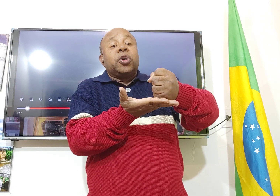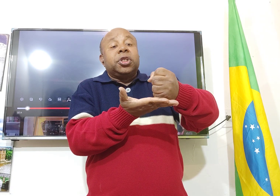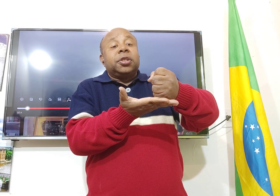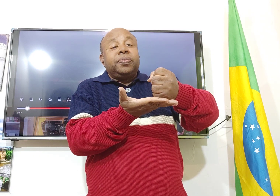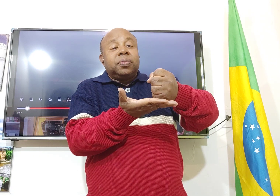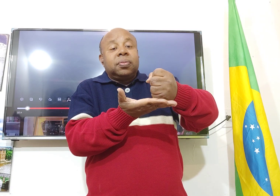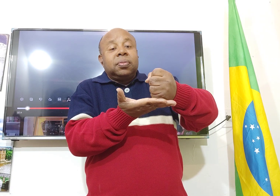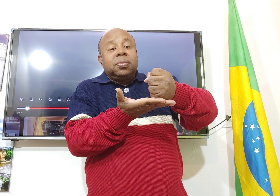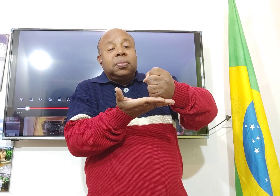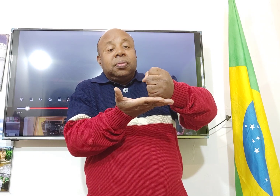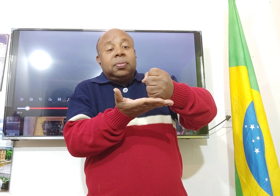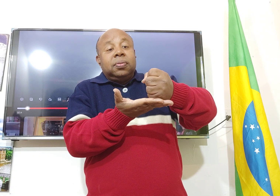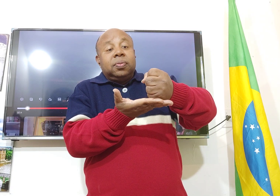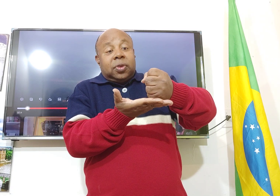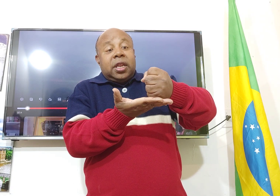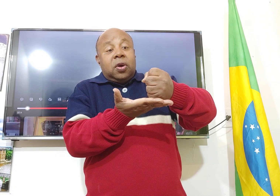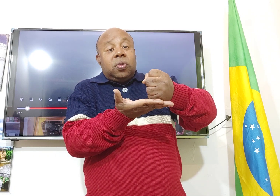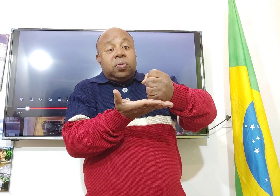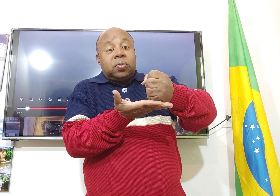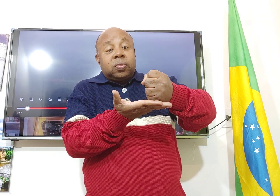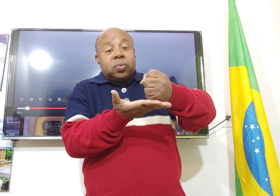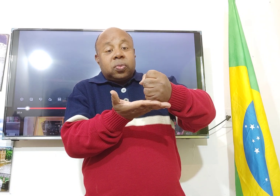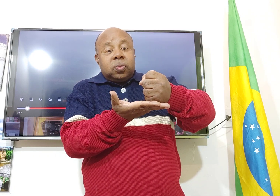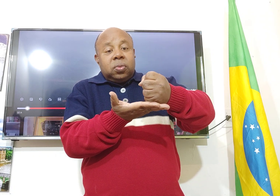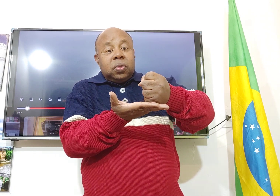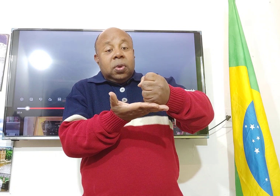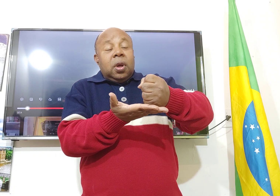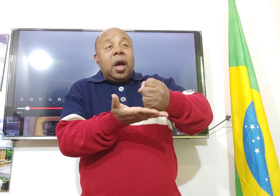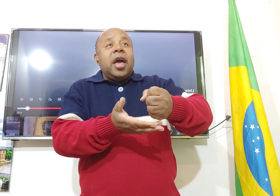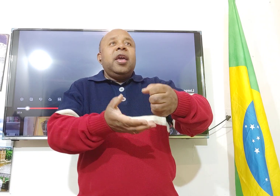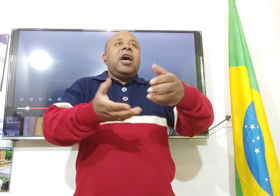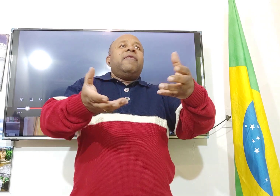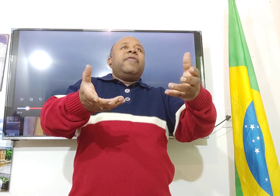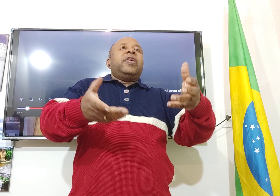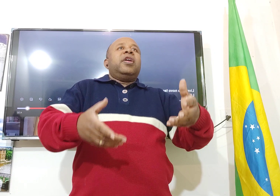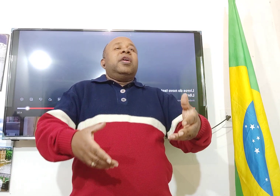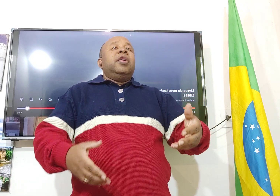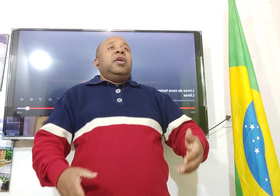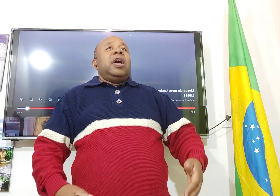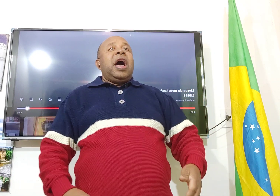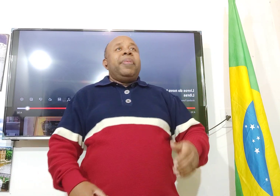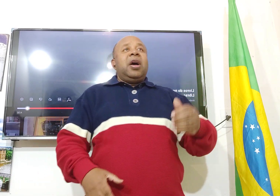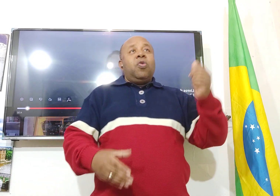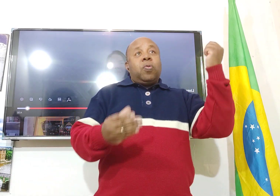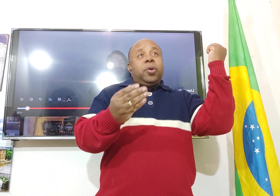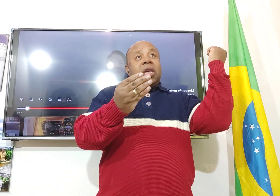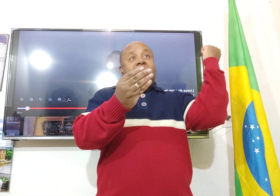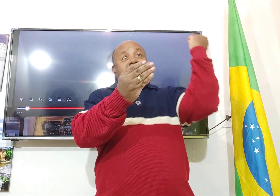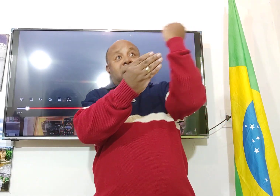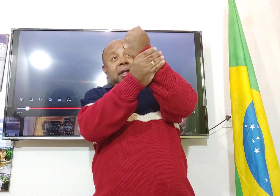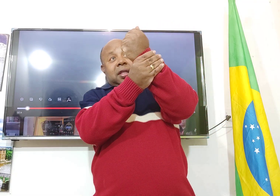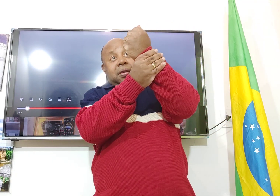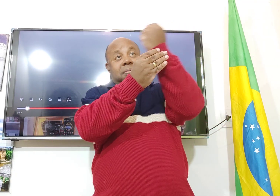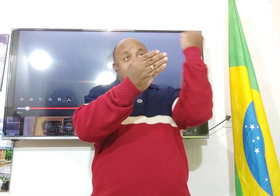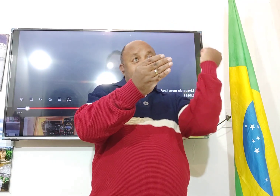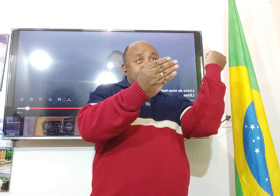força. Entendeu? Aí vai ver Abraão. Por que Abraão era assim?